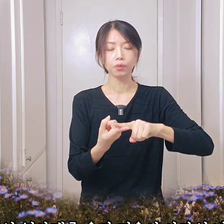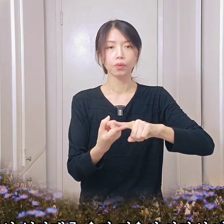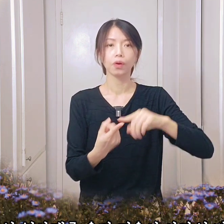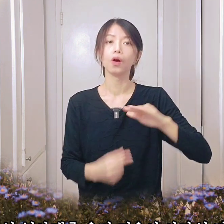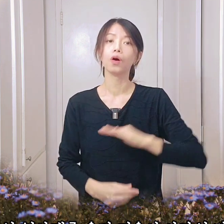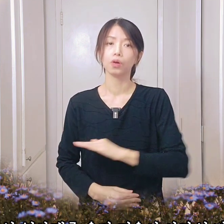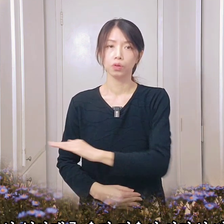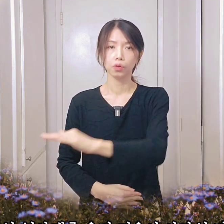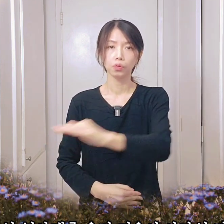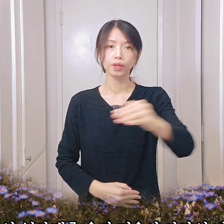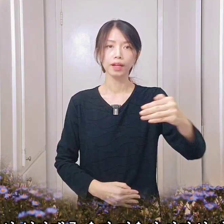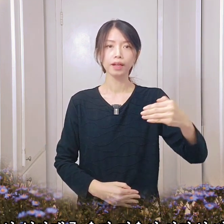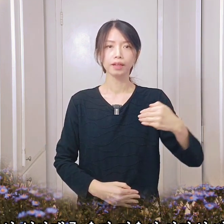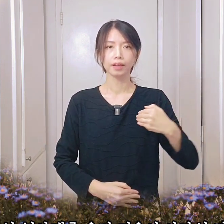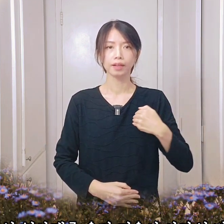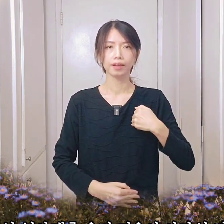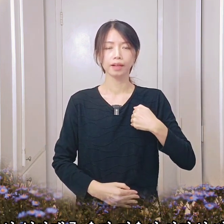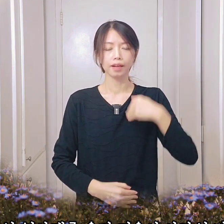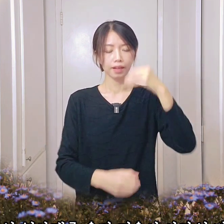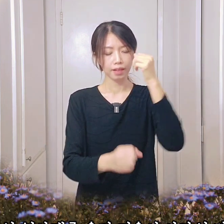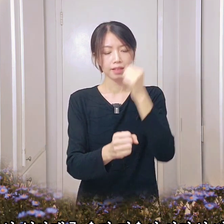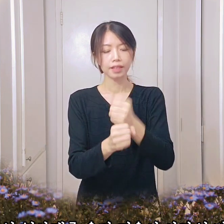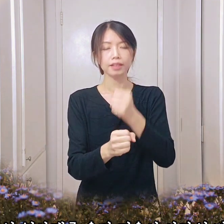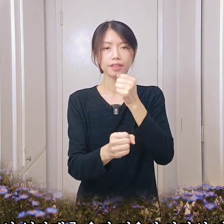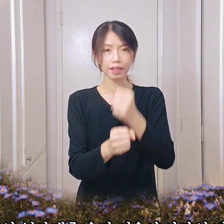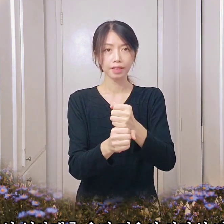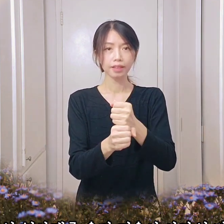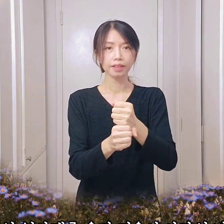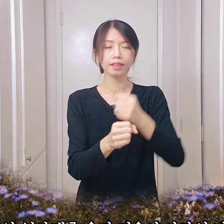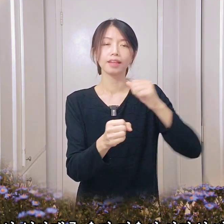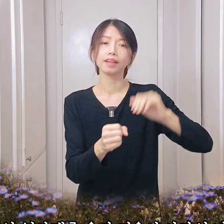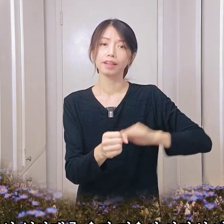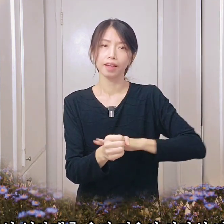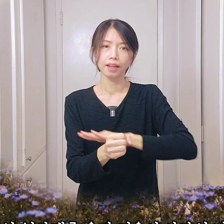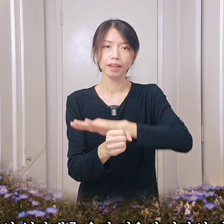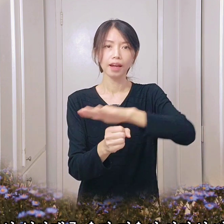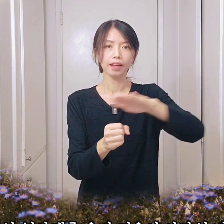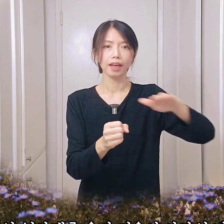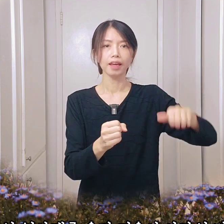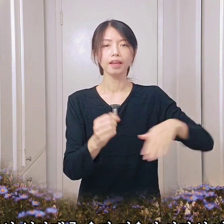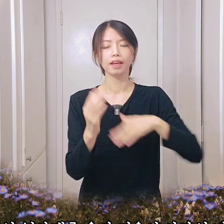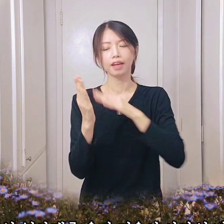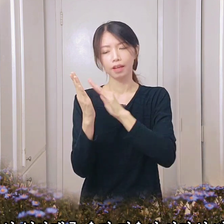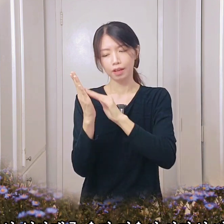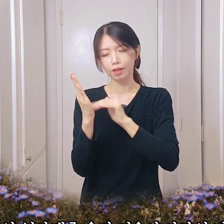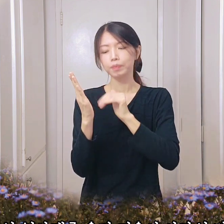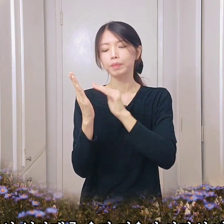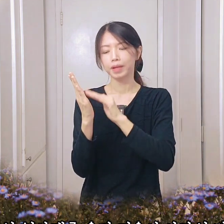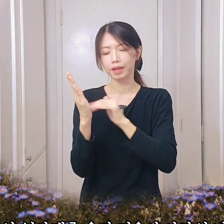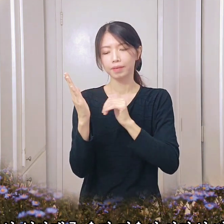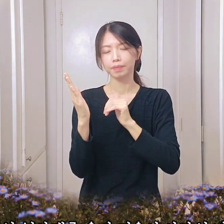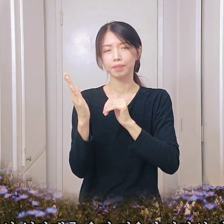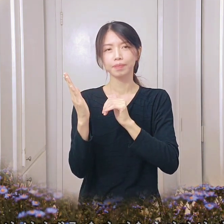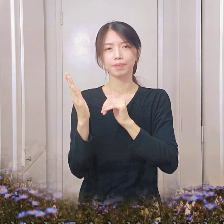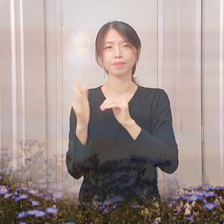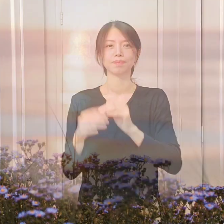형상대로 우릴 지으신 사랑의